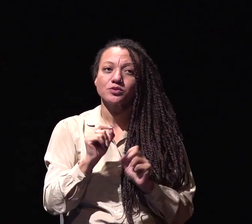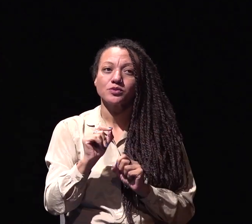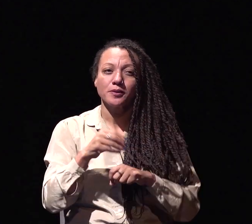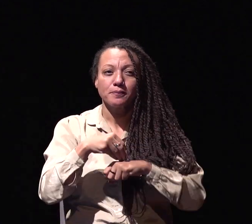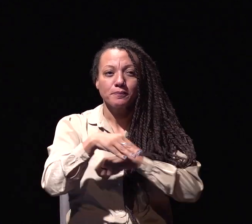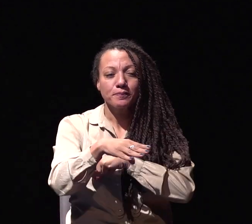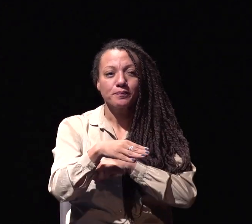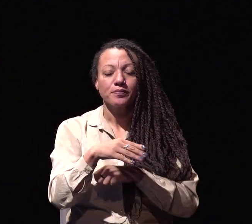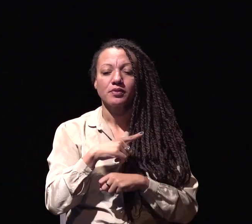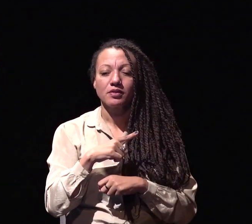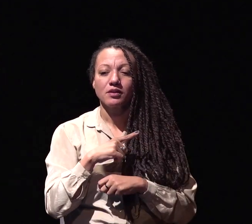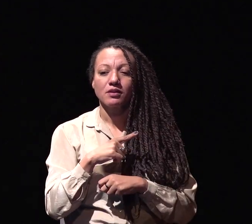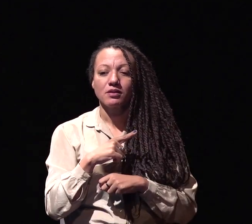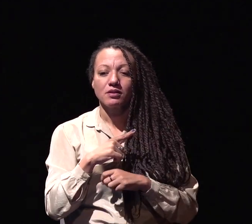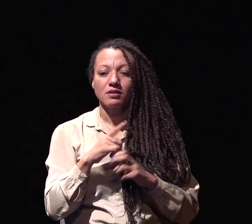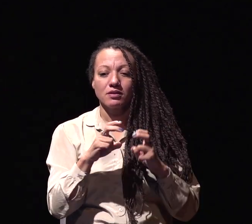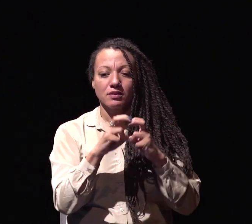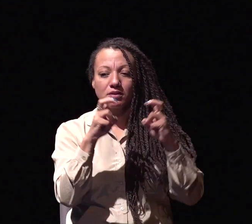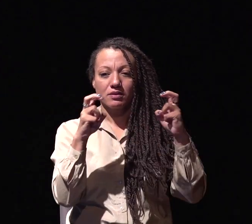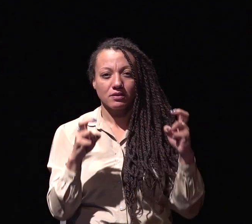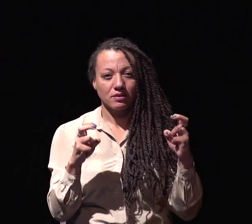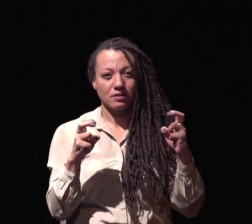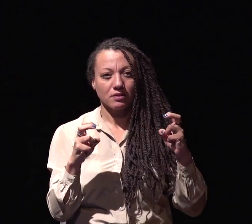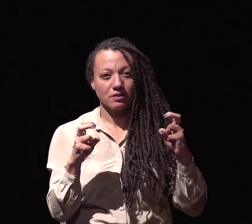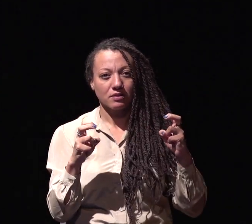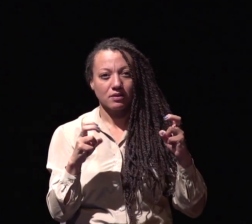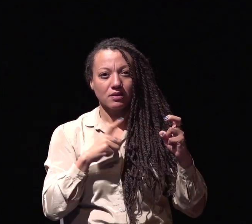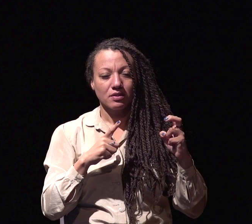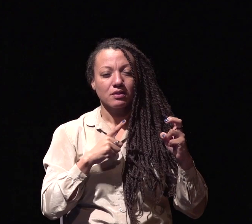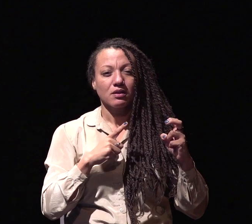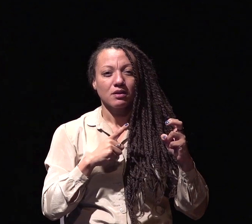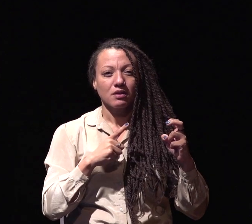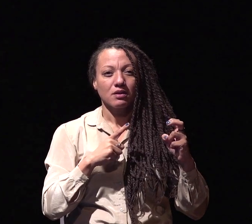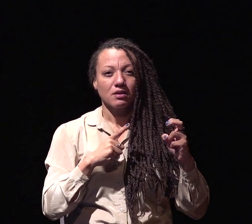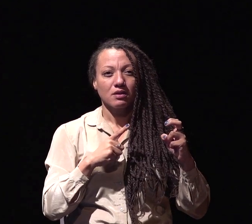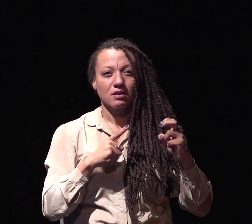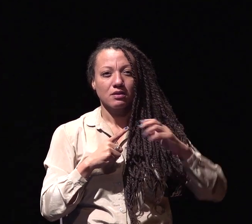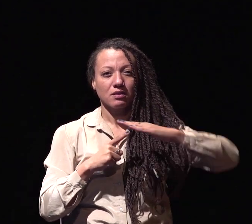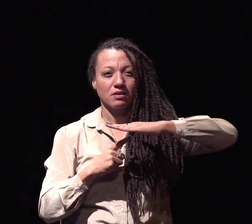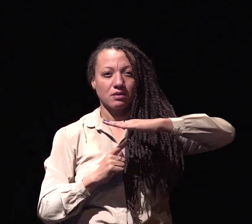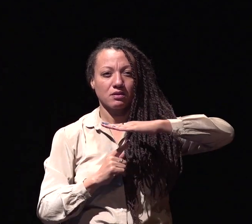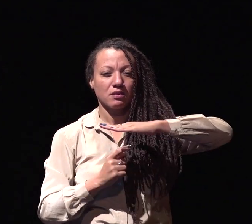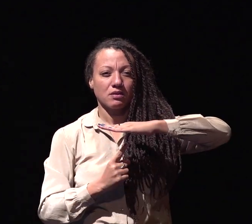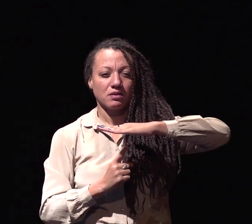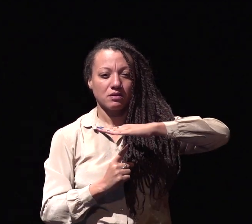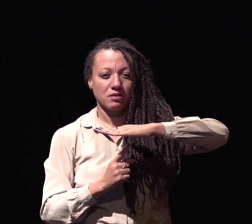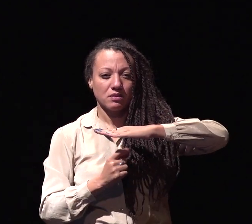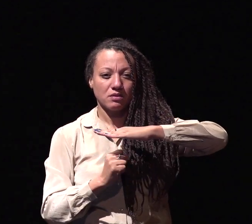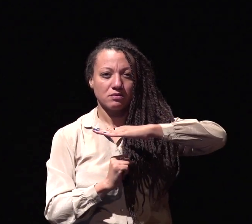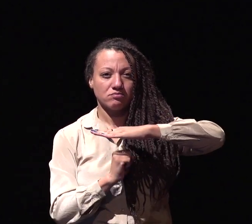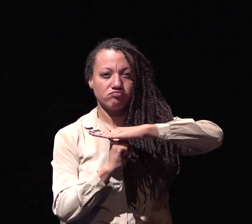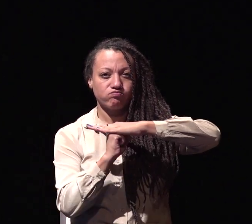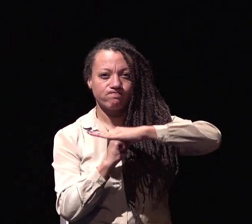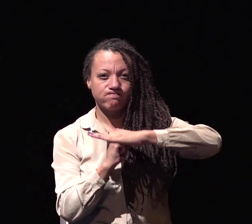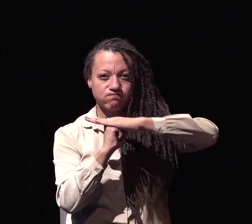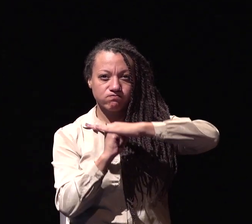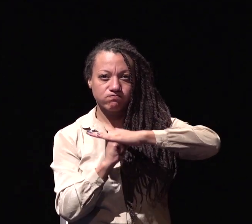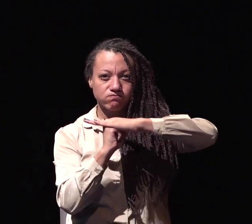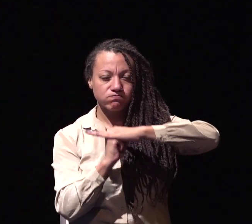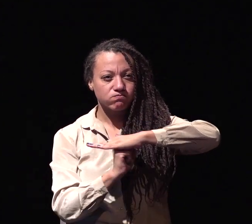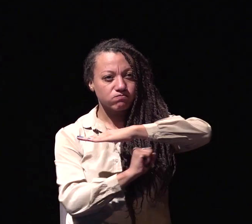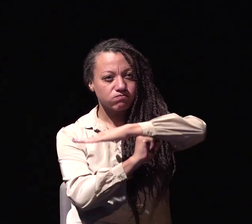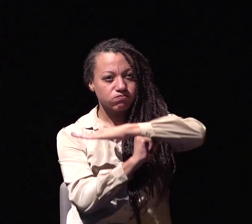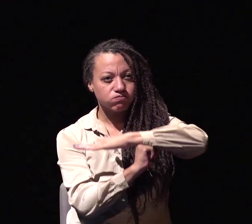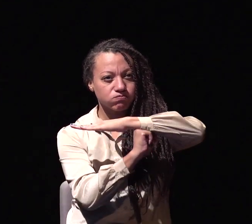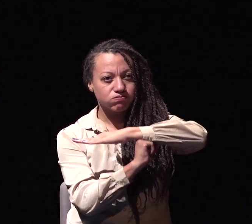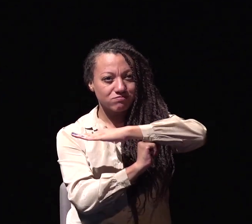é colocar uns elementos metálicos, que são os amortecedores, que vão permitir que essa frequência não cresça muito